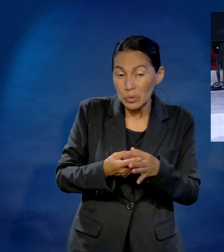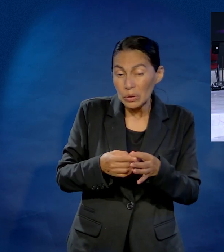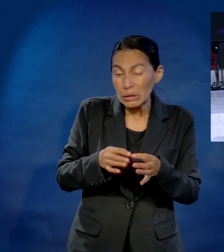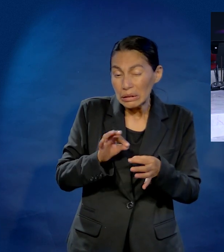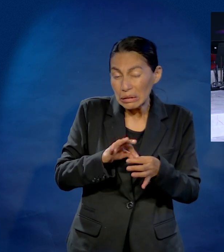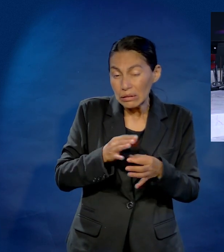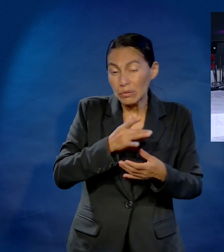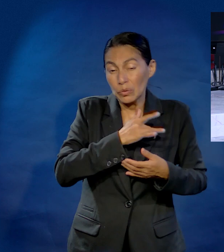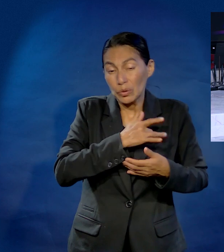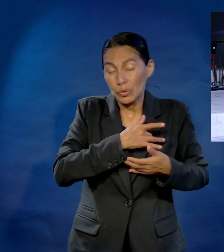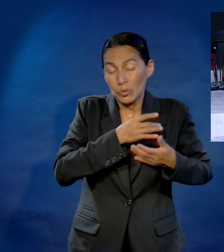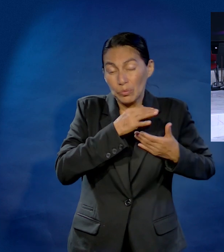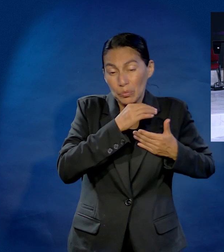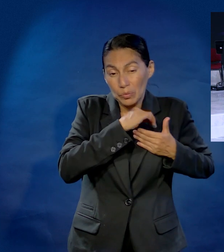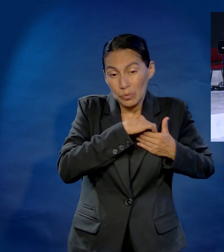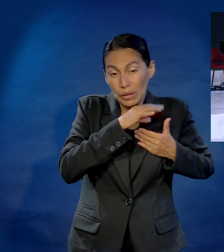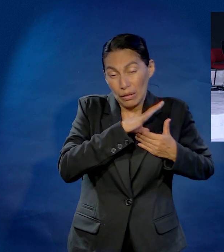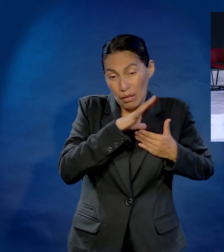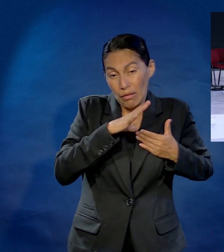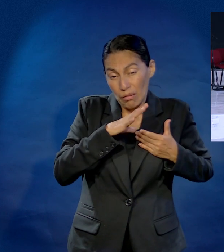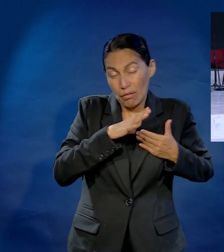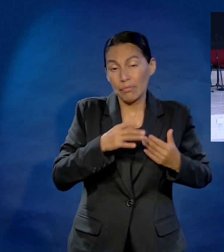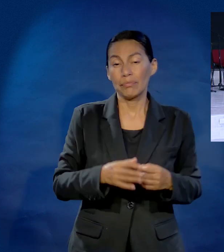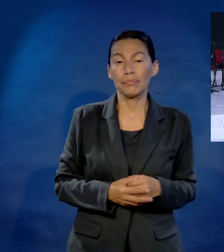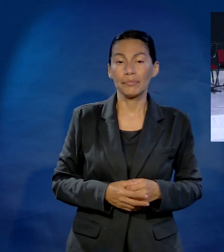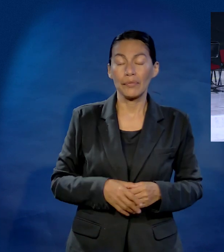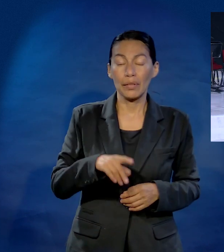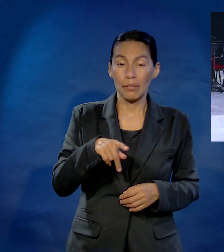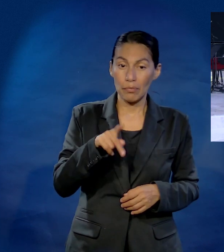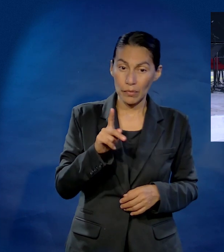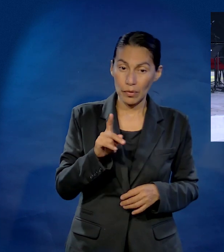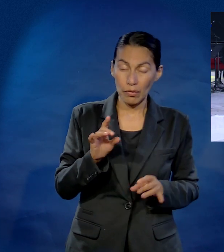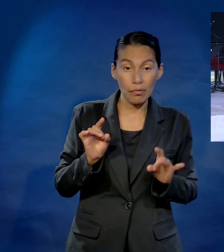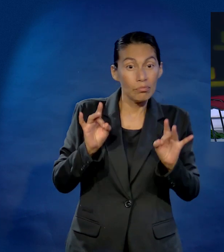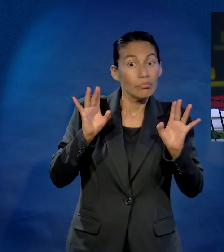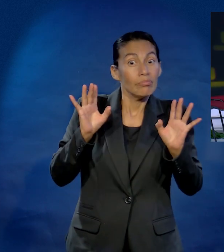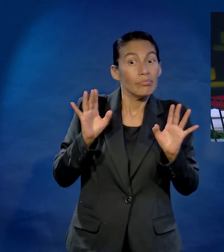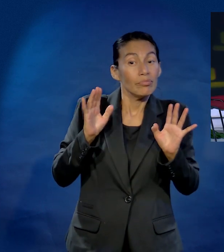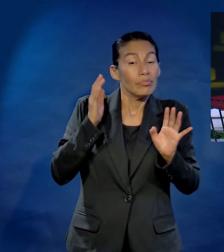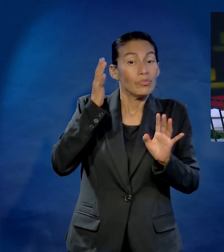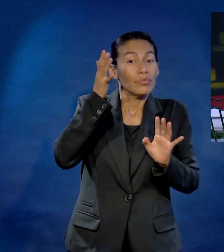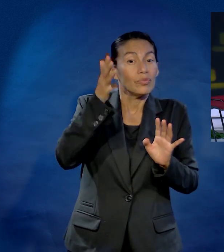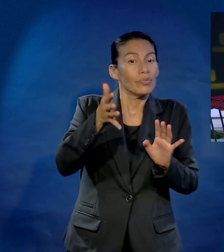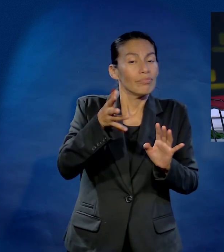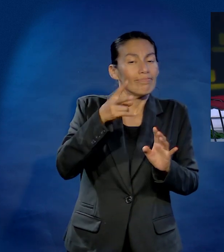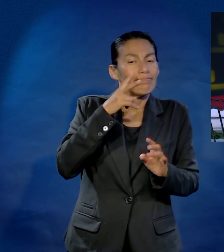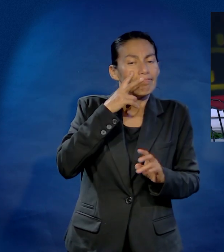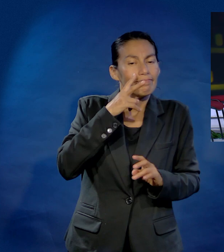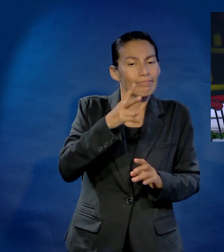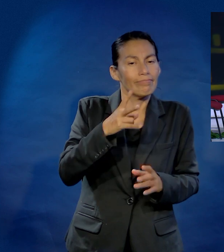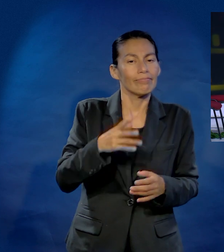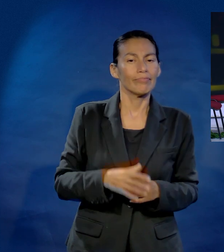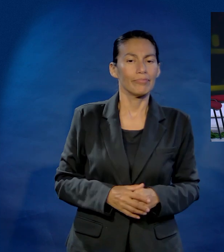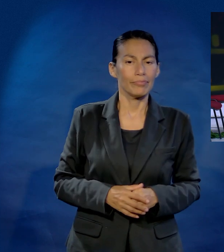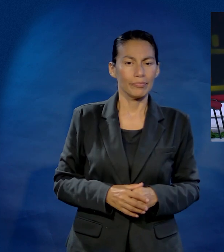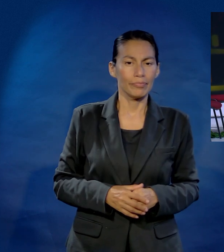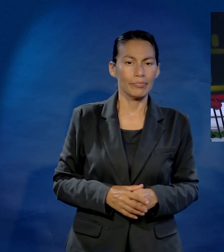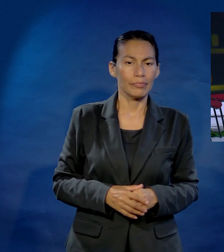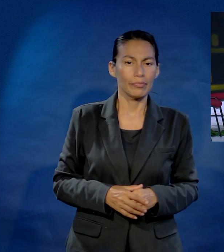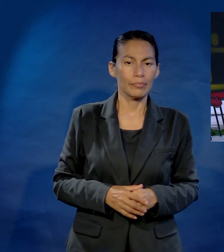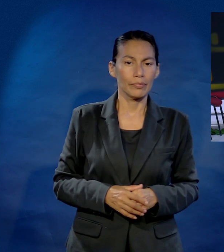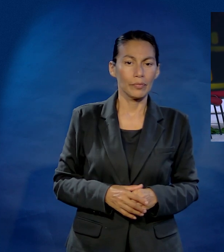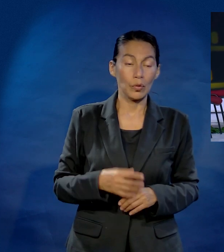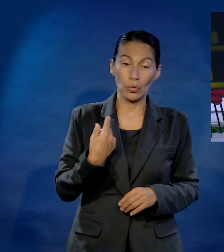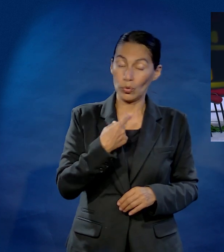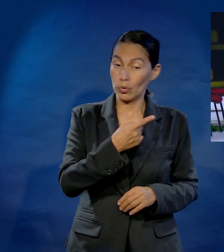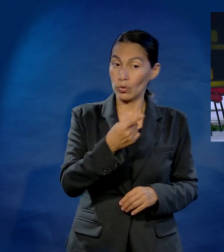sé quién vive en el reino de los cielos y quién no. Es que no se ve. Al principio son principios chiquititos que